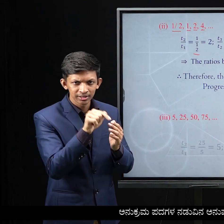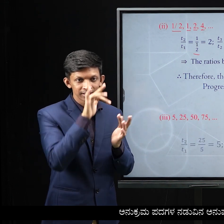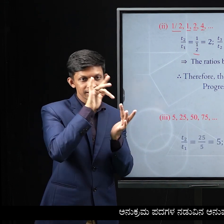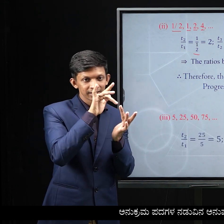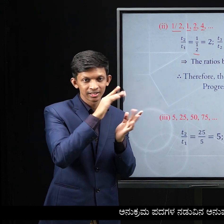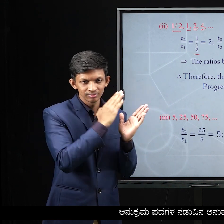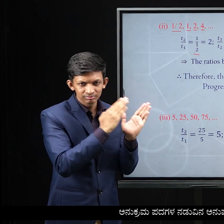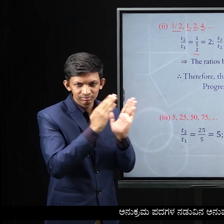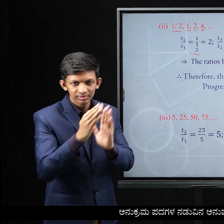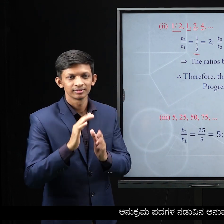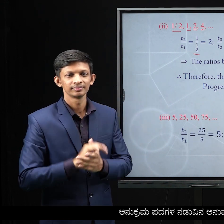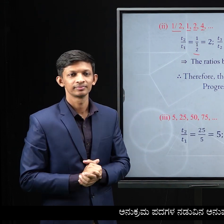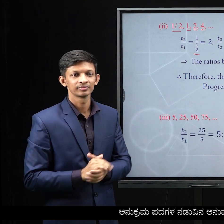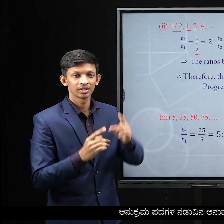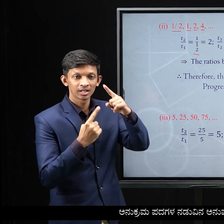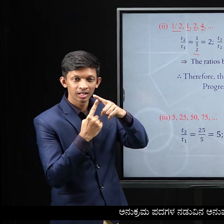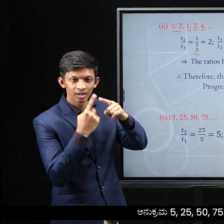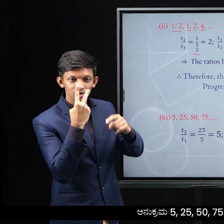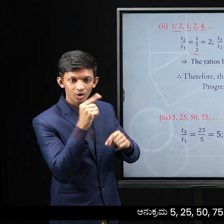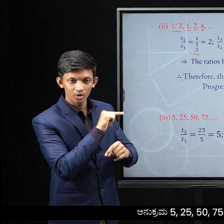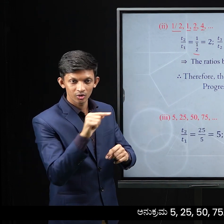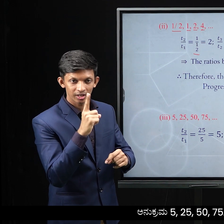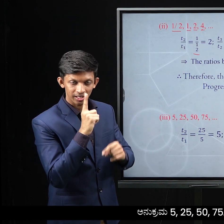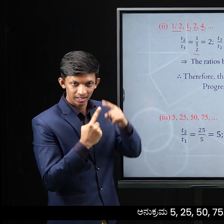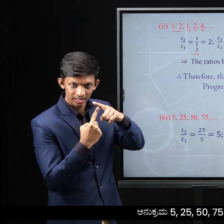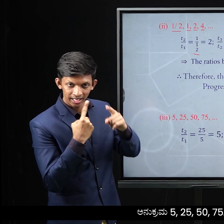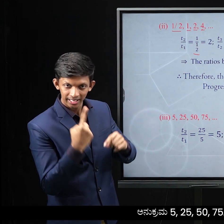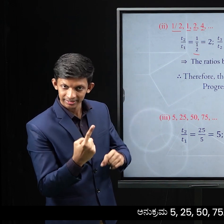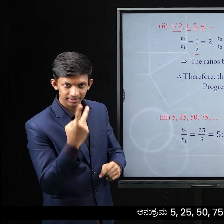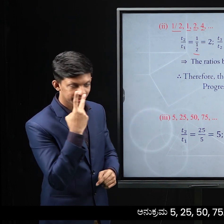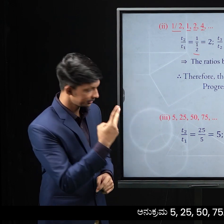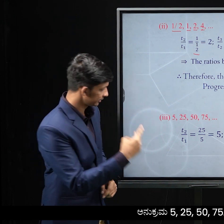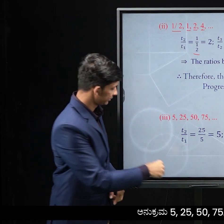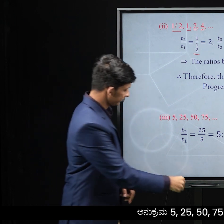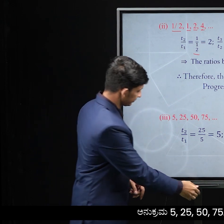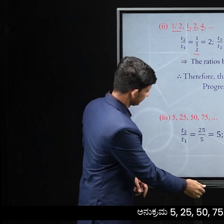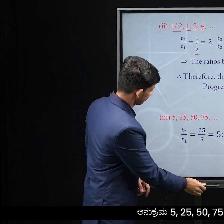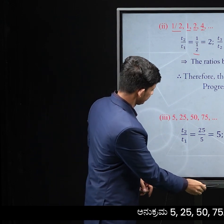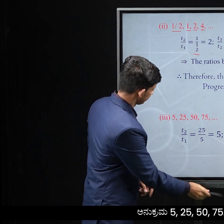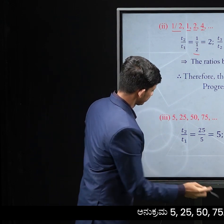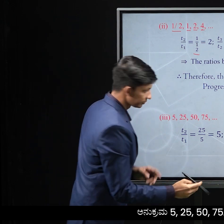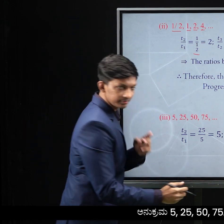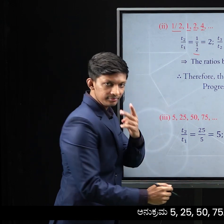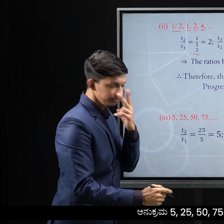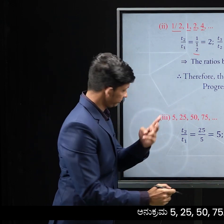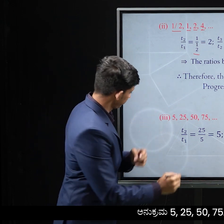ಅನುಪಾತಗಳು ಸಮಾನವಾಗಿಲ್ಲದ ಕಾರಣ ಅನುಕ್ರಮ 5, 25, 50, 75